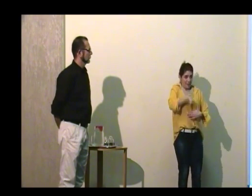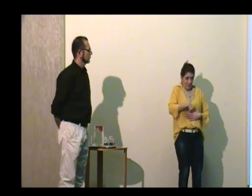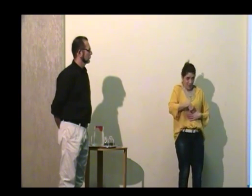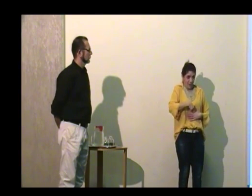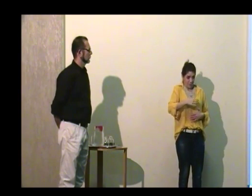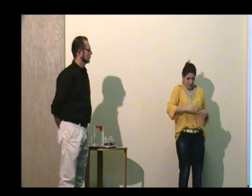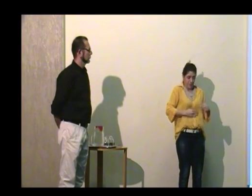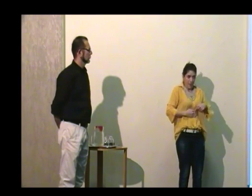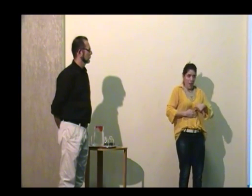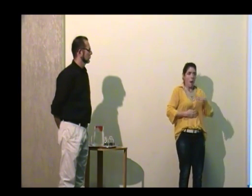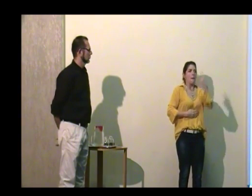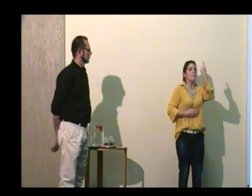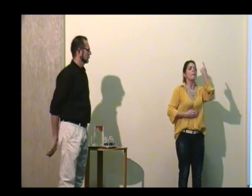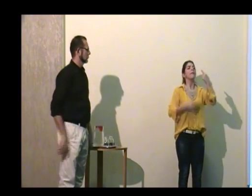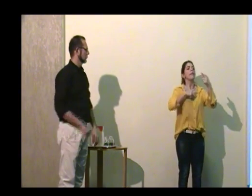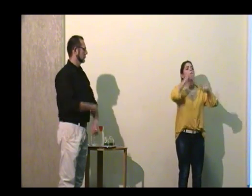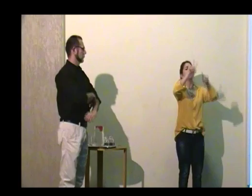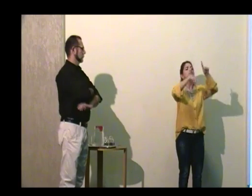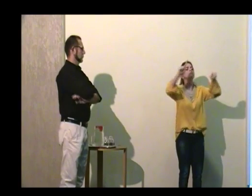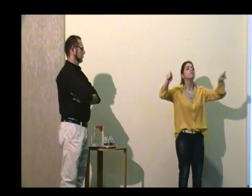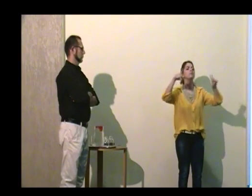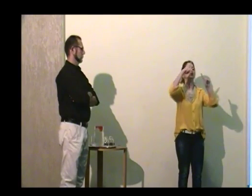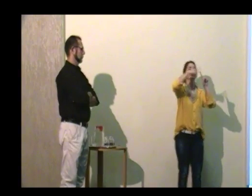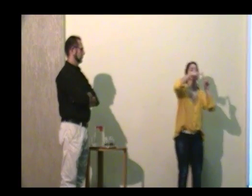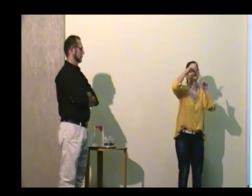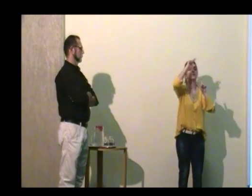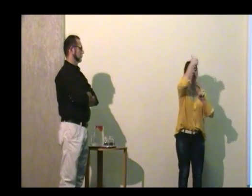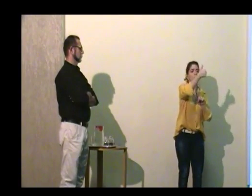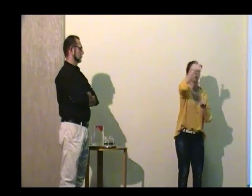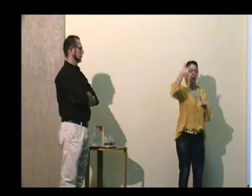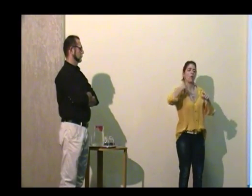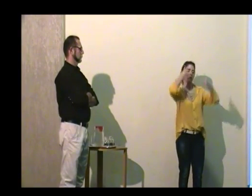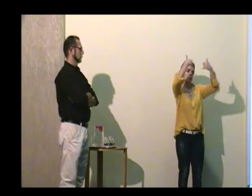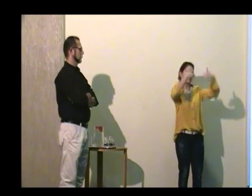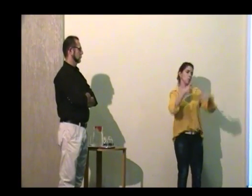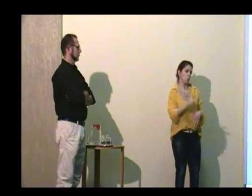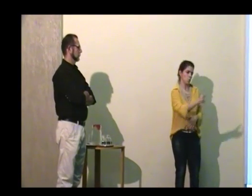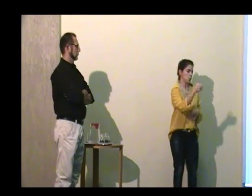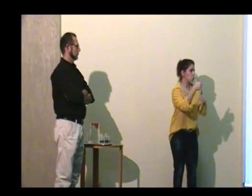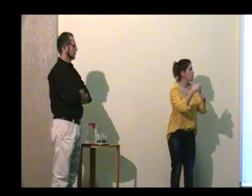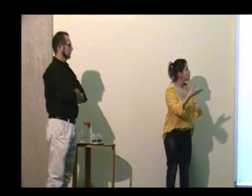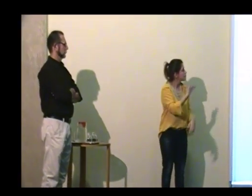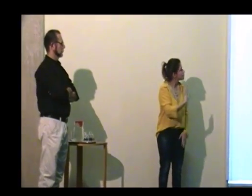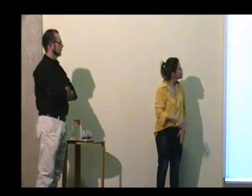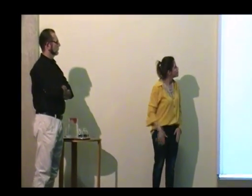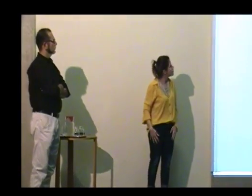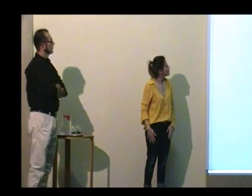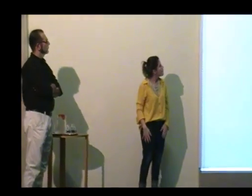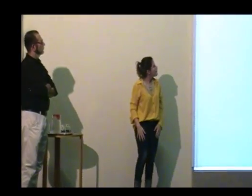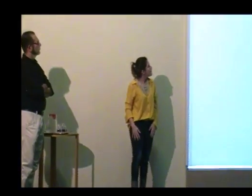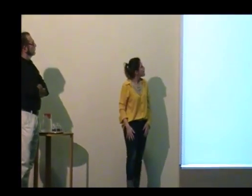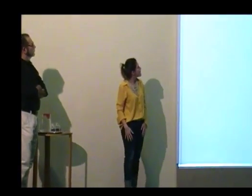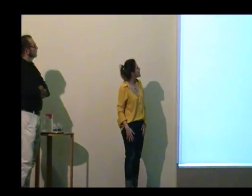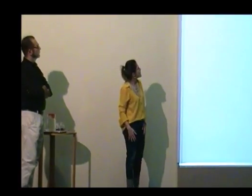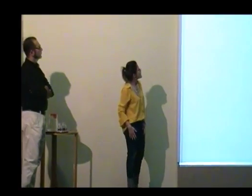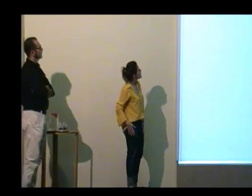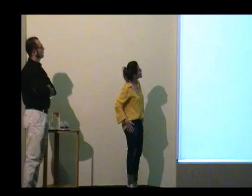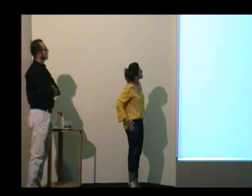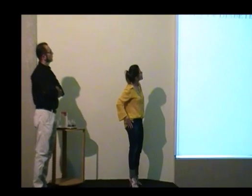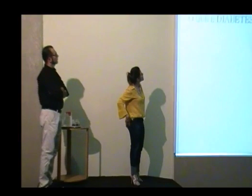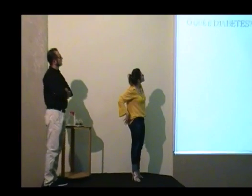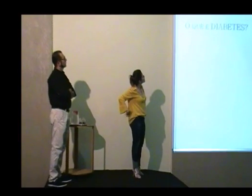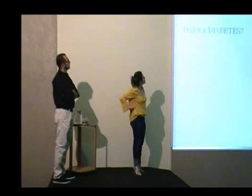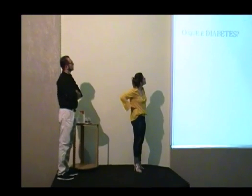certa porcentagem, uma certa quantidade de açúcar para transformar em energia no nosso corpo. E eu vou falar ainda sobre